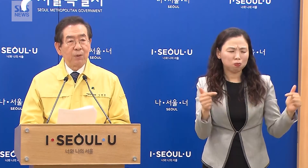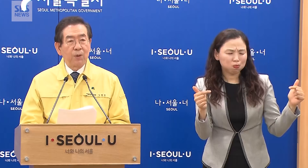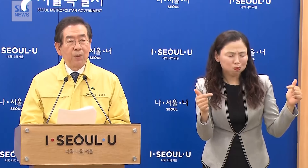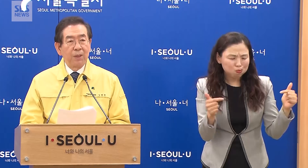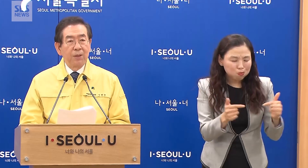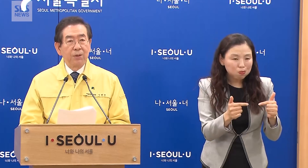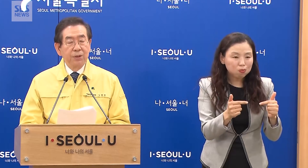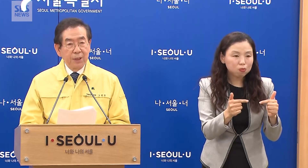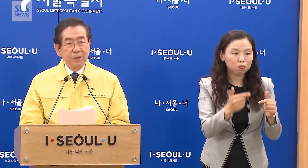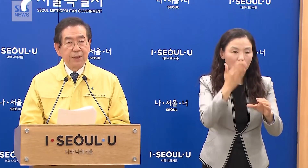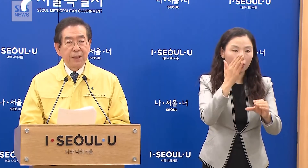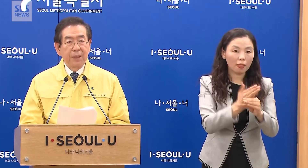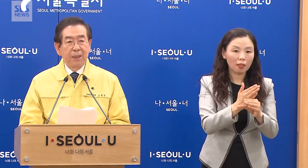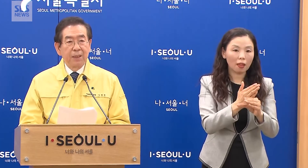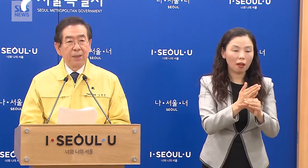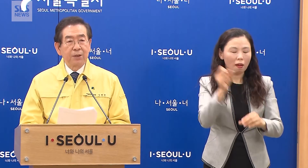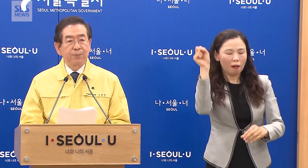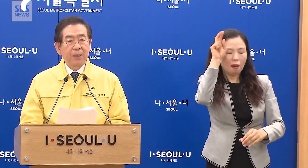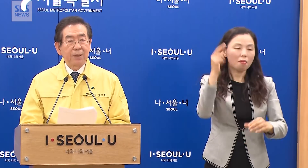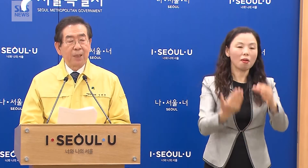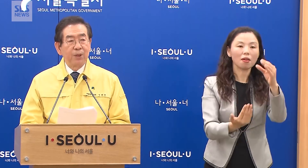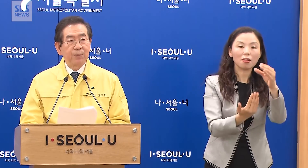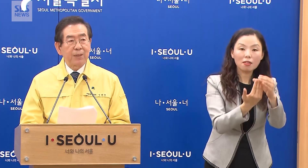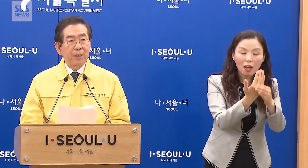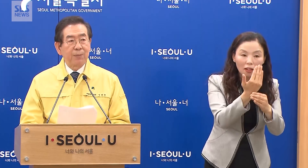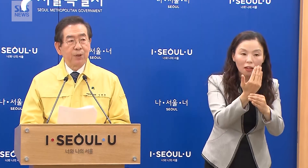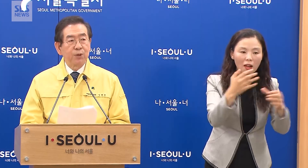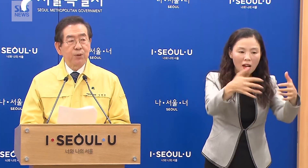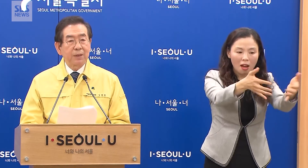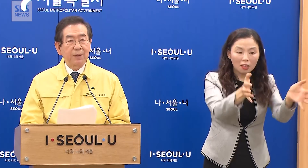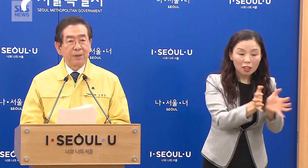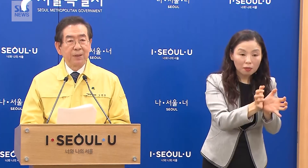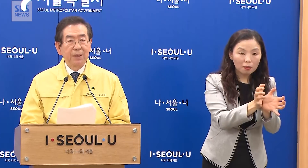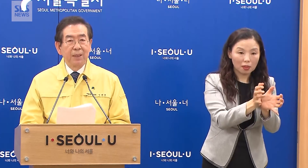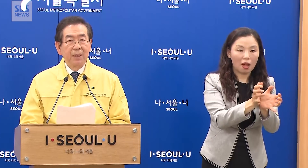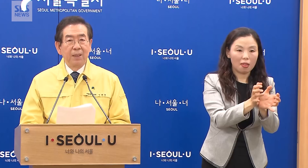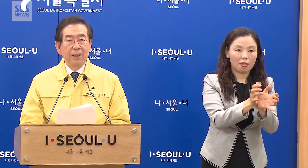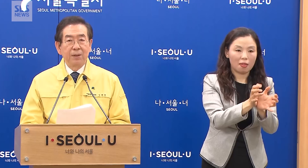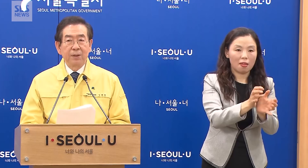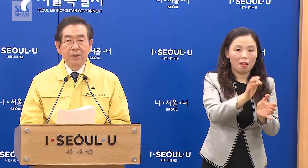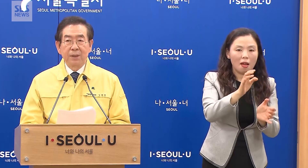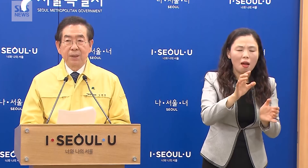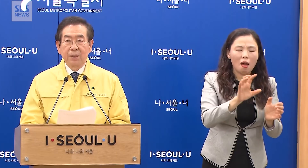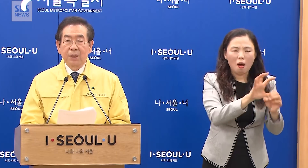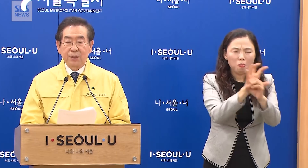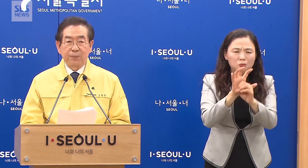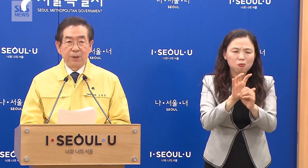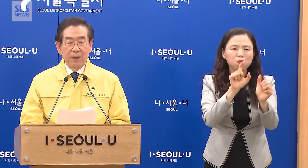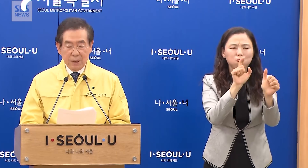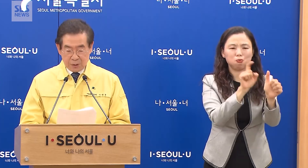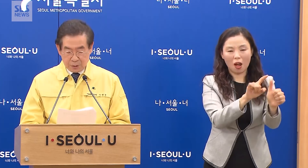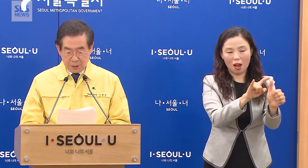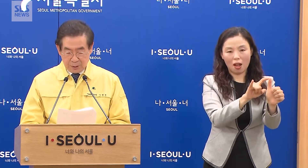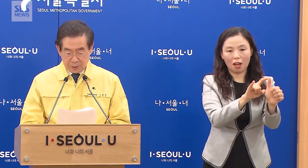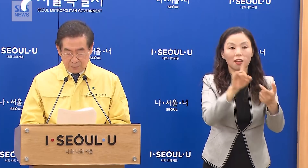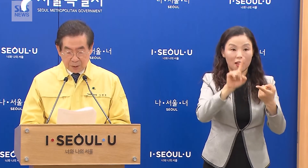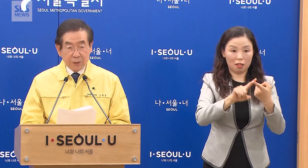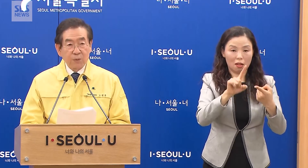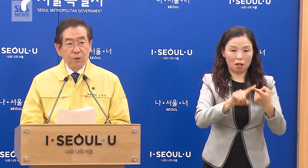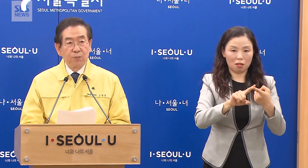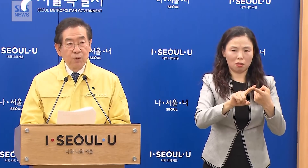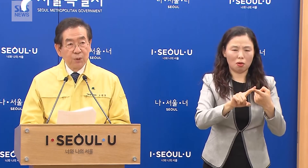불구하고 언제든지 이런 집단 감염 사태가 벌어질 수 있다는 어이 러니 경각심을 저희